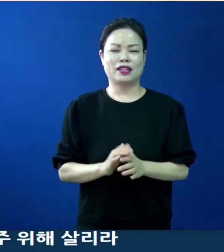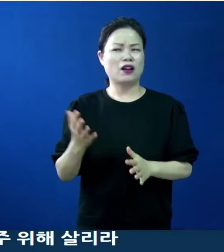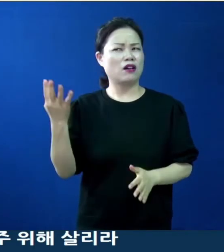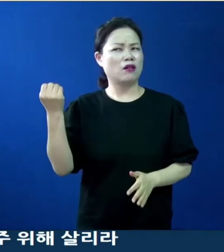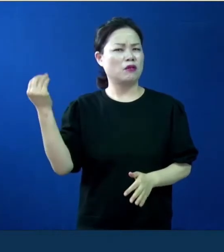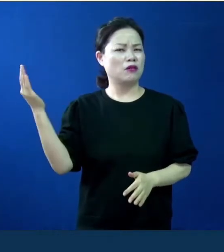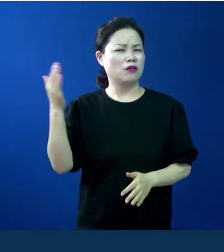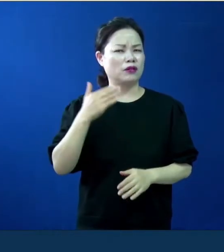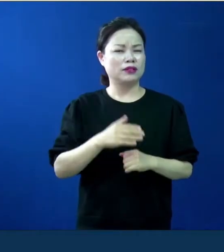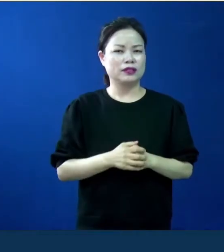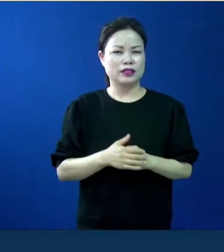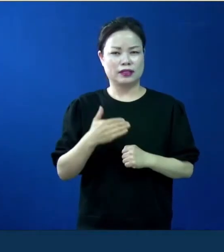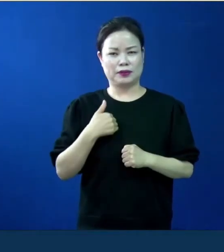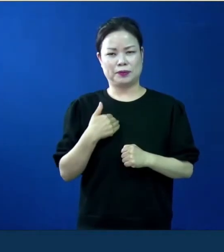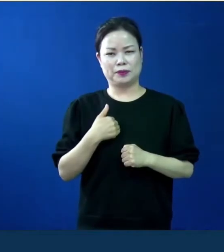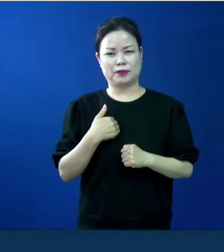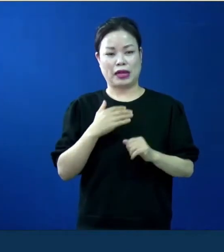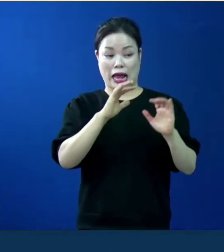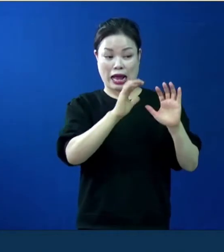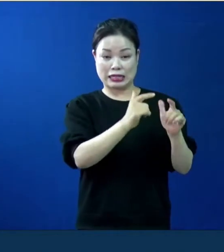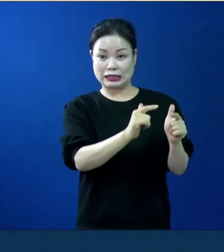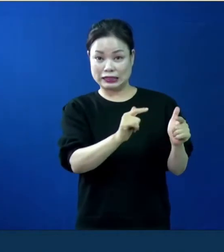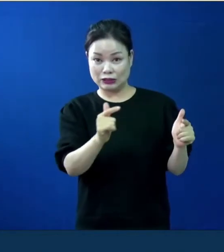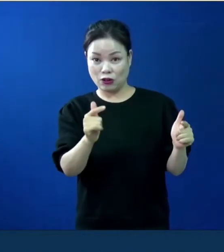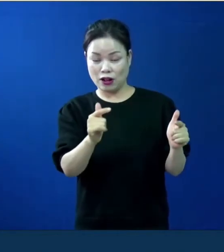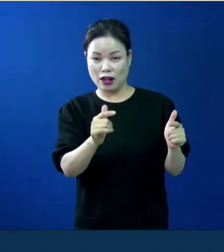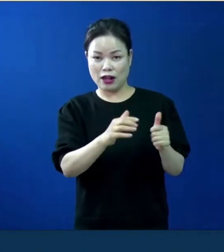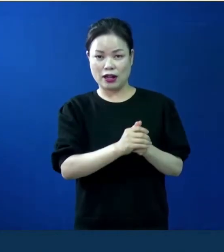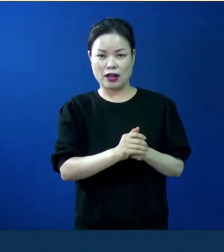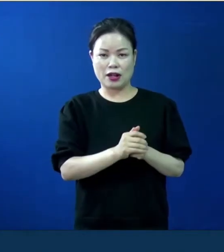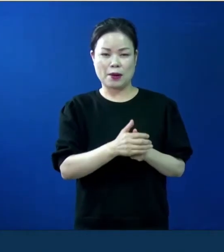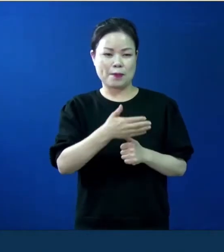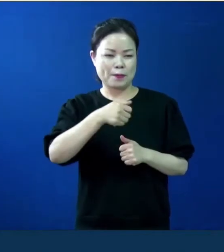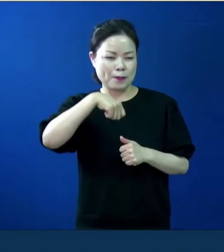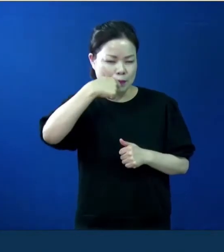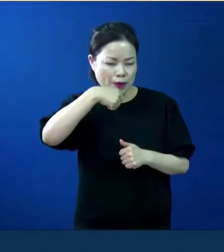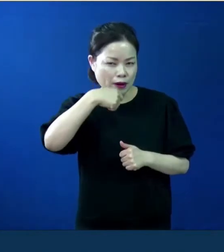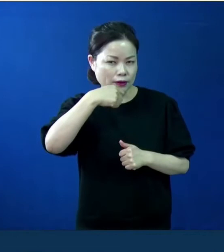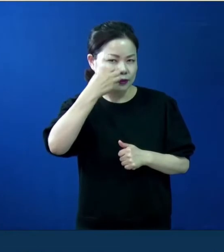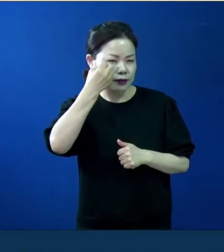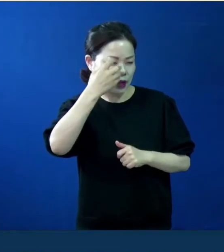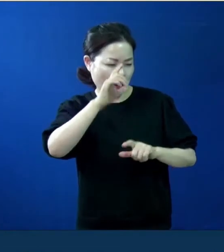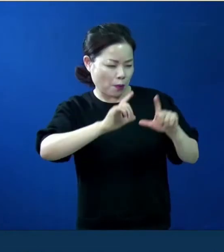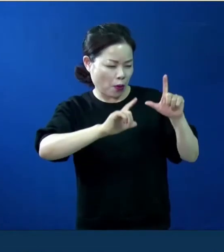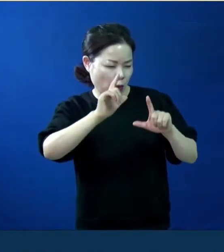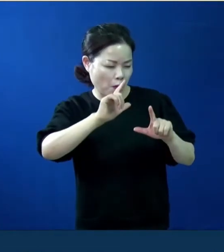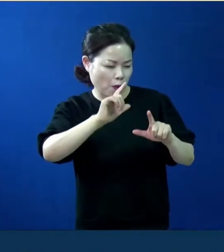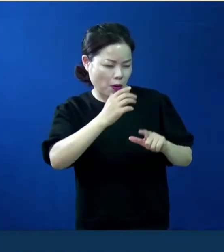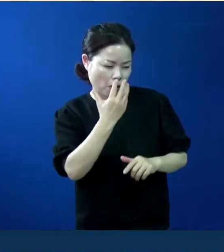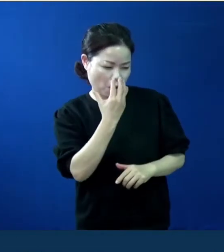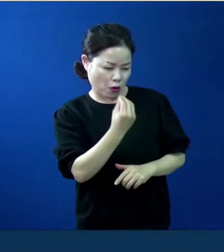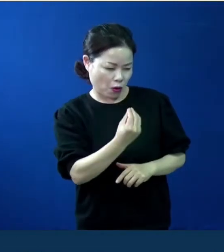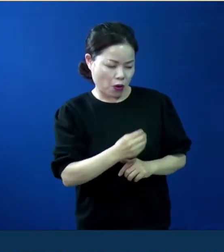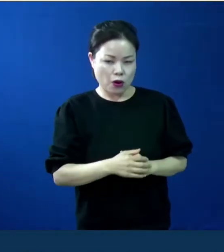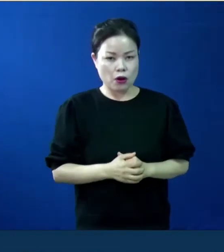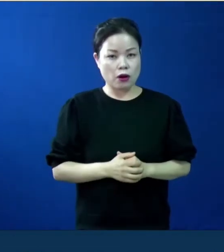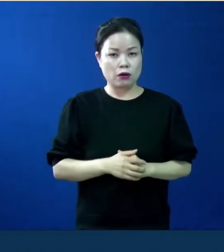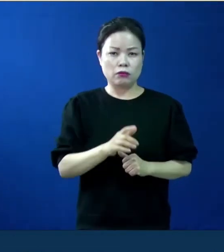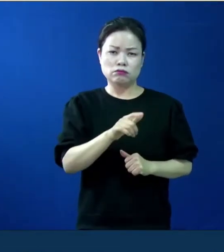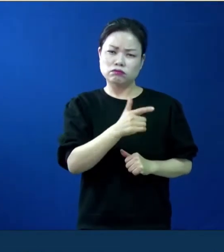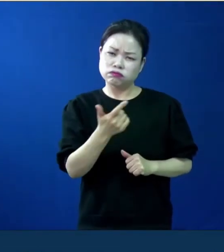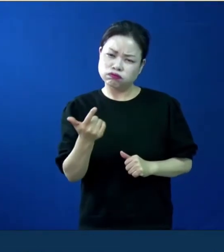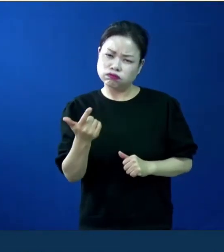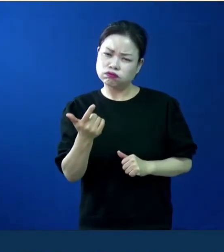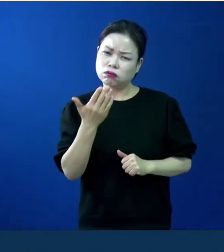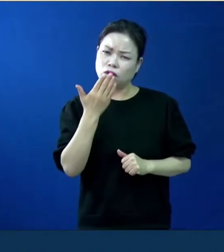얼마 전부터 저희 아이들과 식사를 하는데 좀 이상한 모습이 있었습니다. 하루는